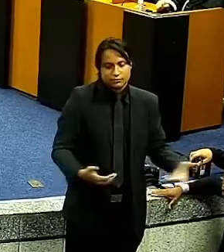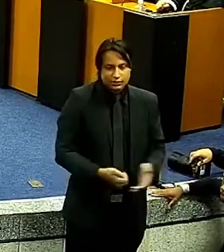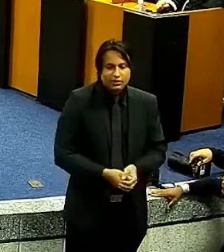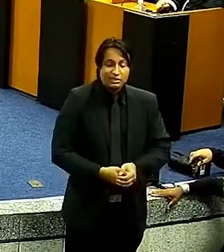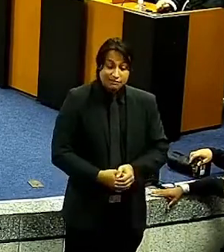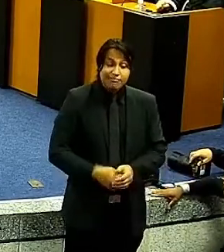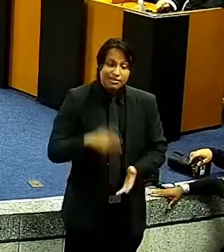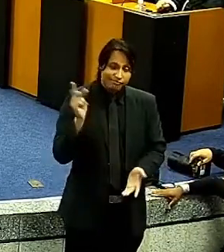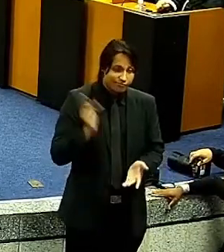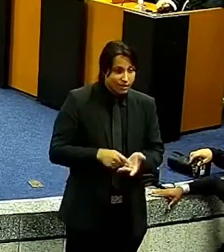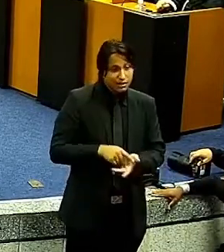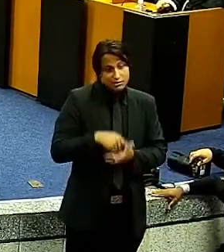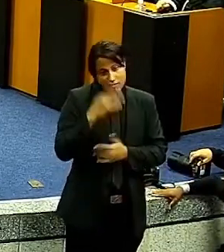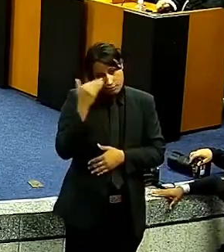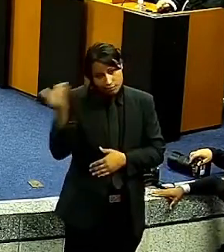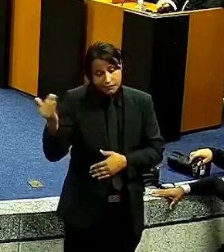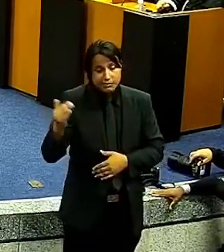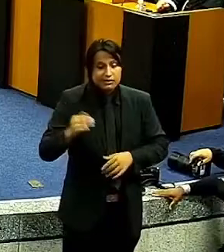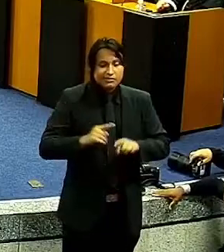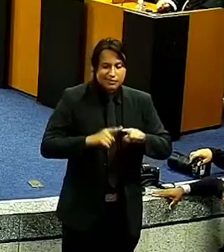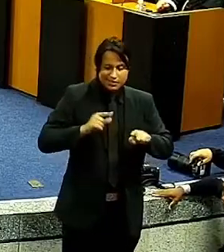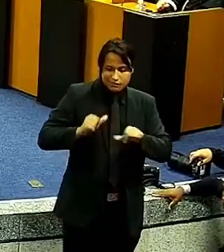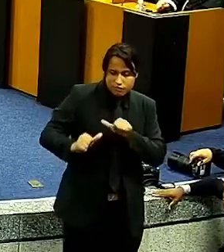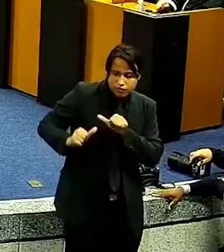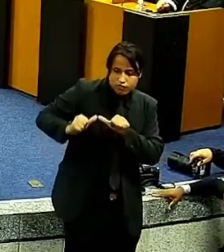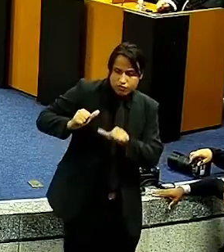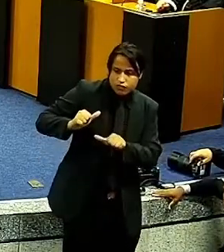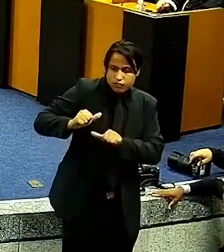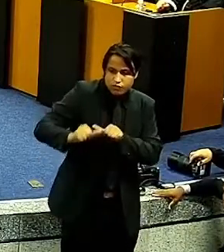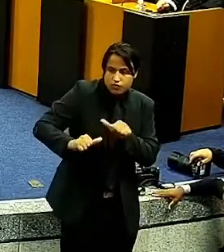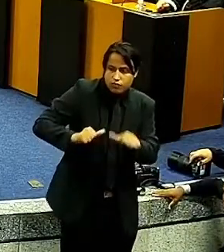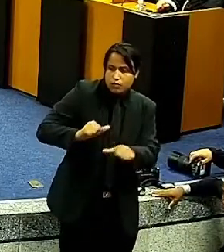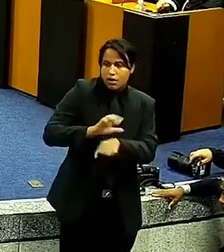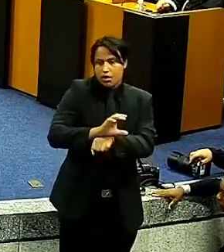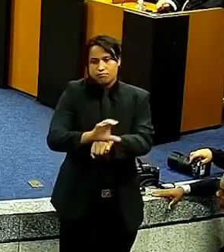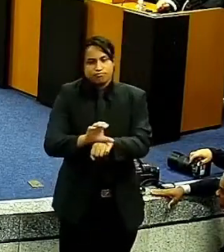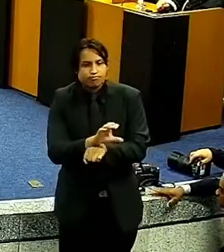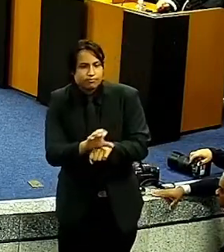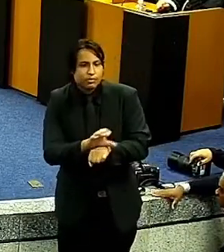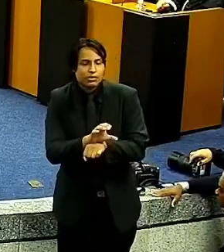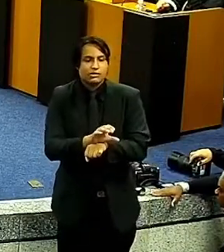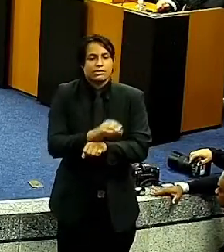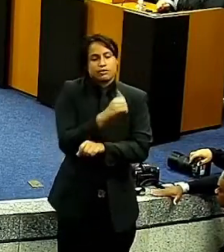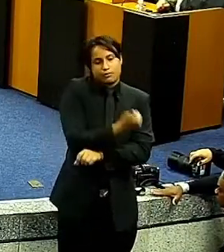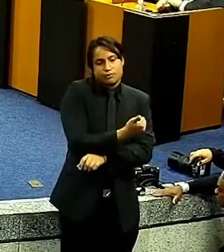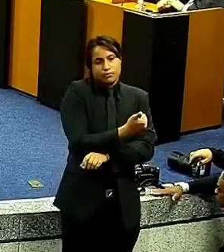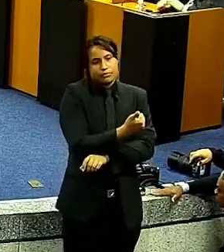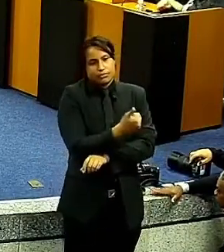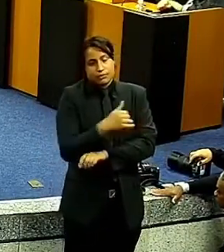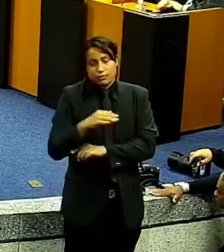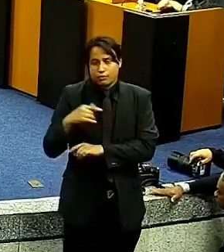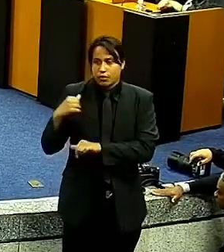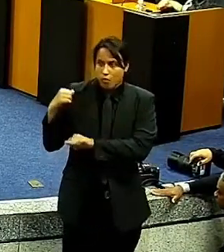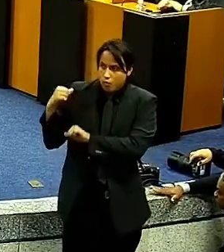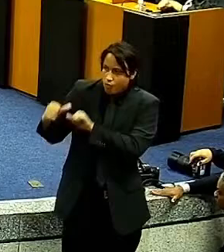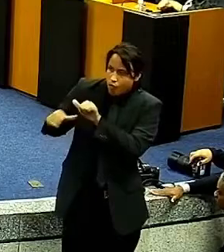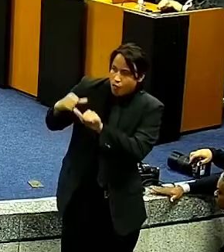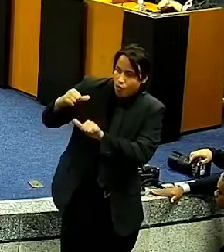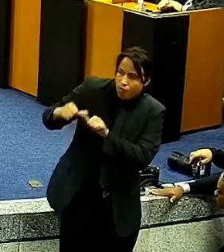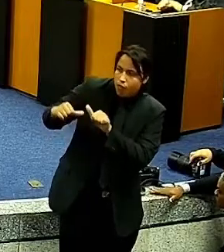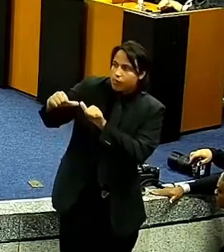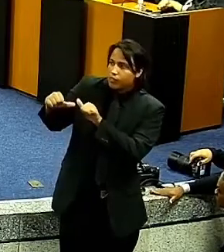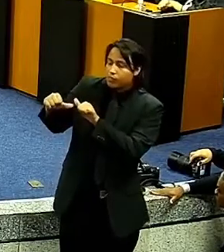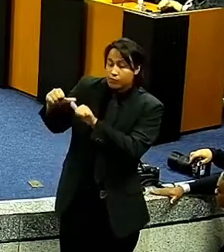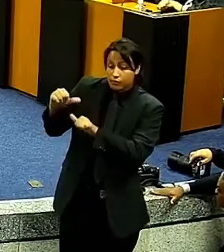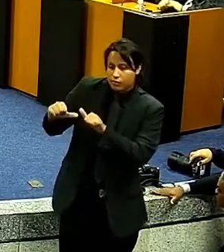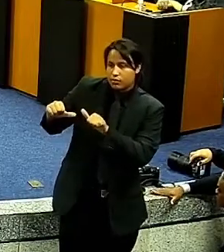conhecido foi se mudando com a Constituição de foi se mudando com a